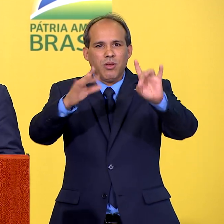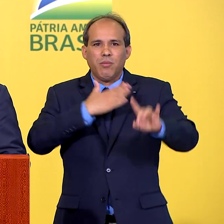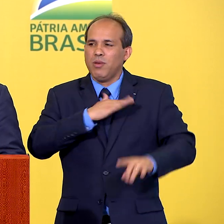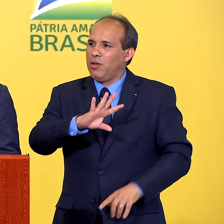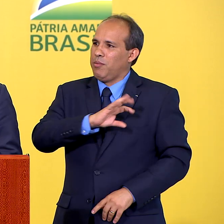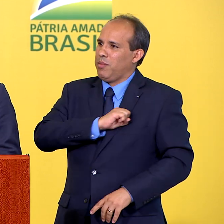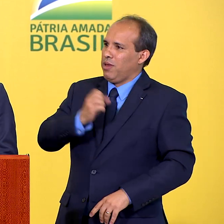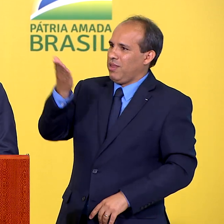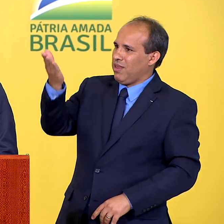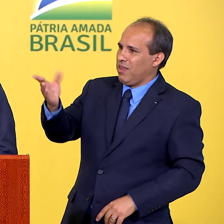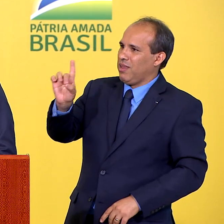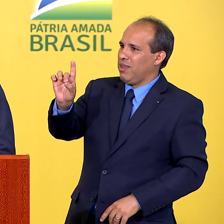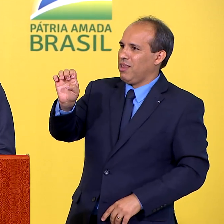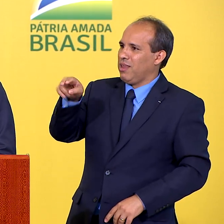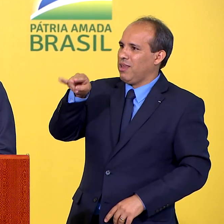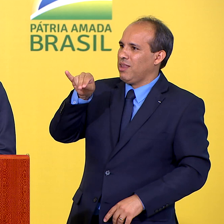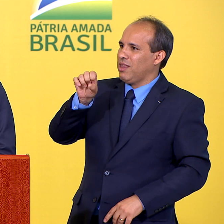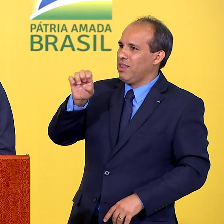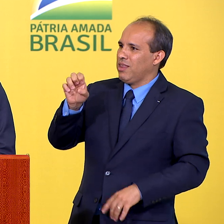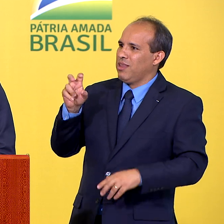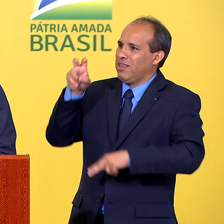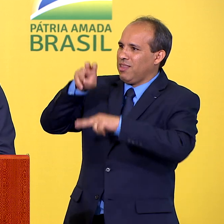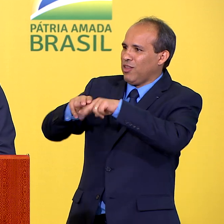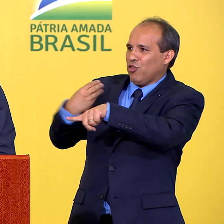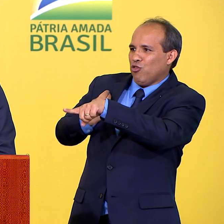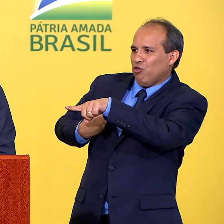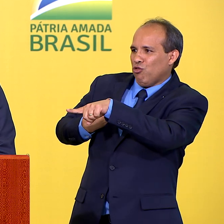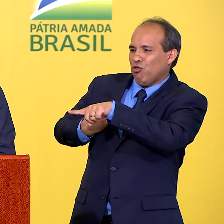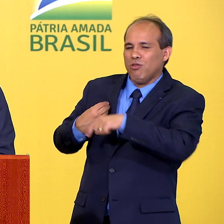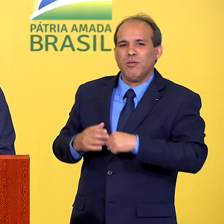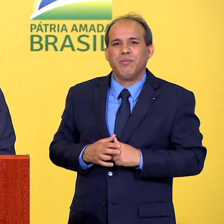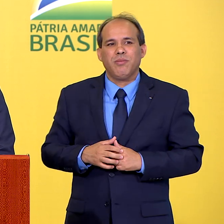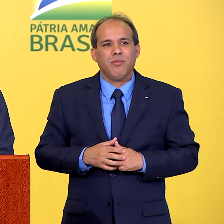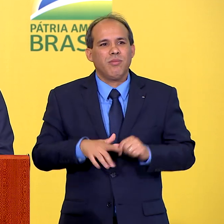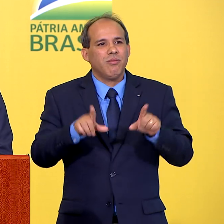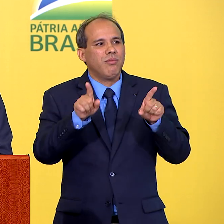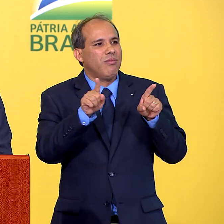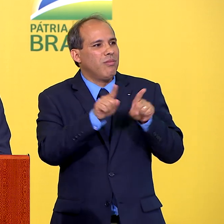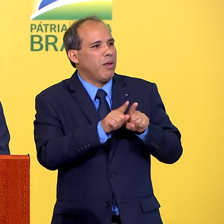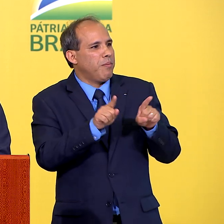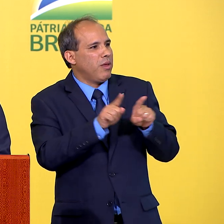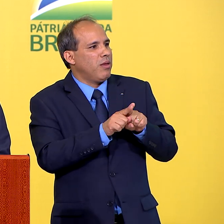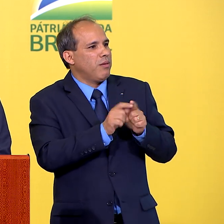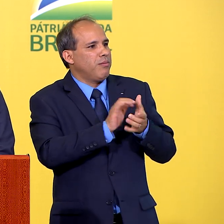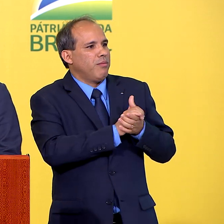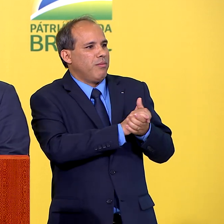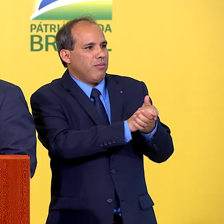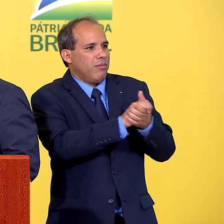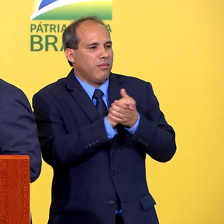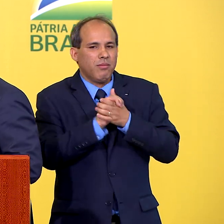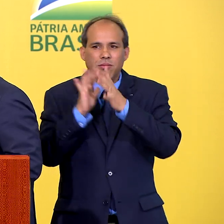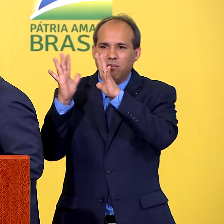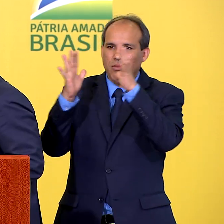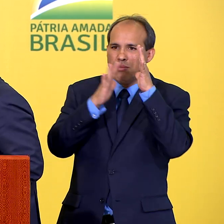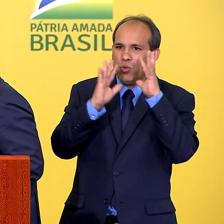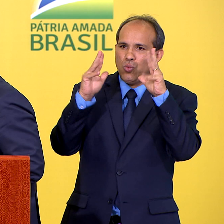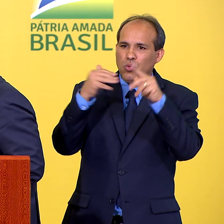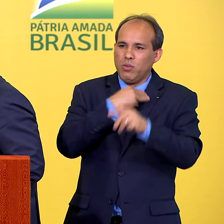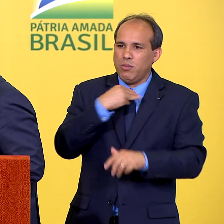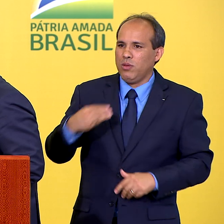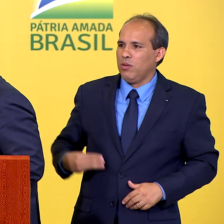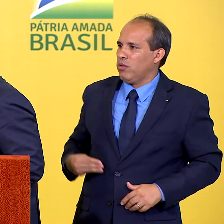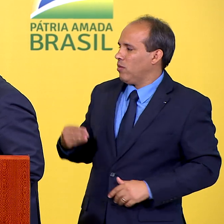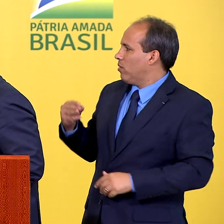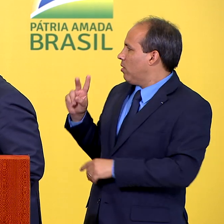amada Denise, que me honra estando aqui nesse momento. Saudar a todos os ministros, figura